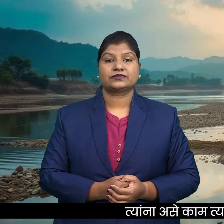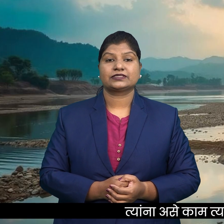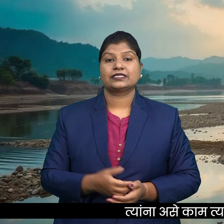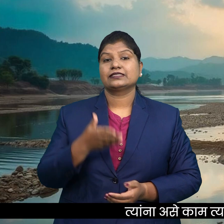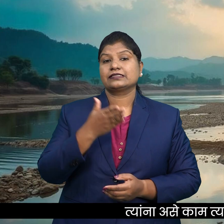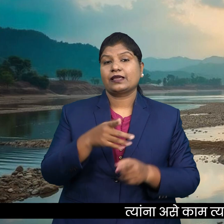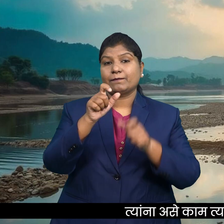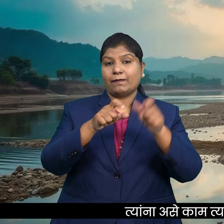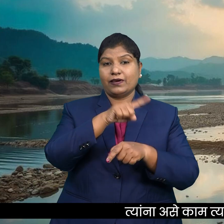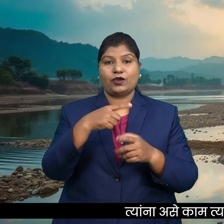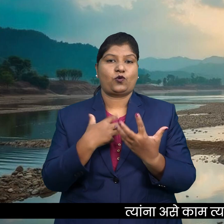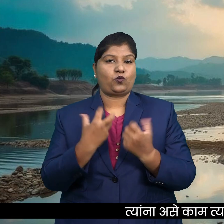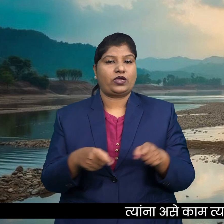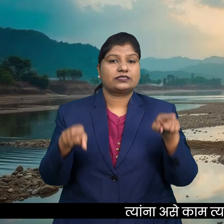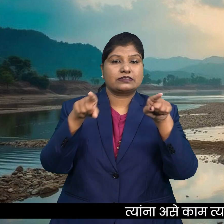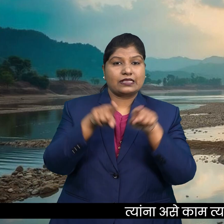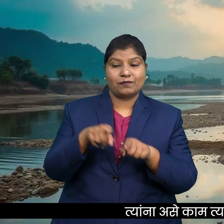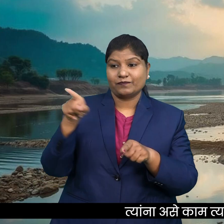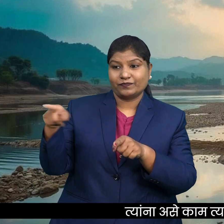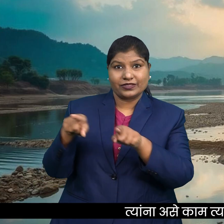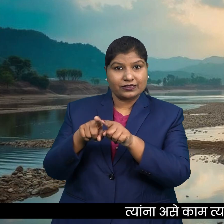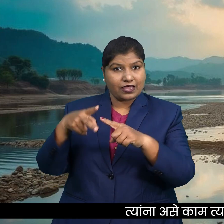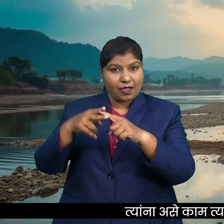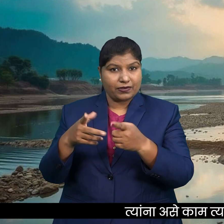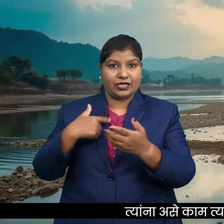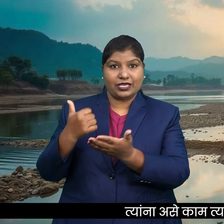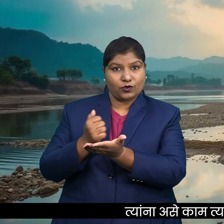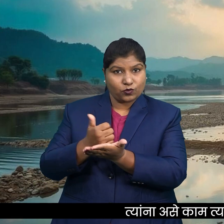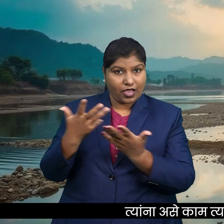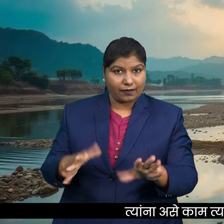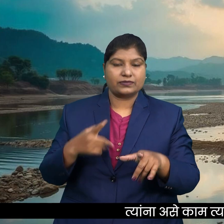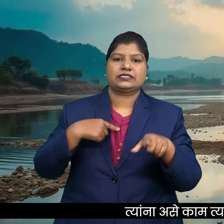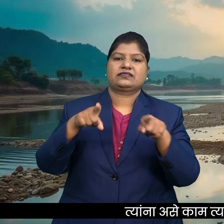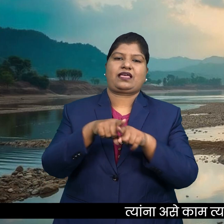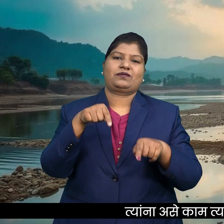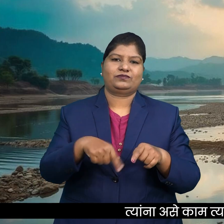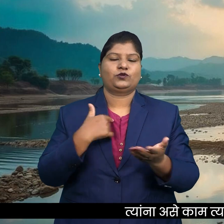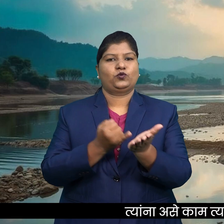त्यांना उसे काम त्यांच्या गावातही व्हायचे होते.